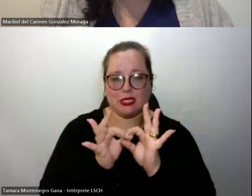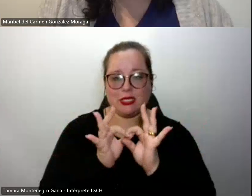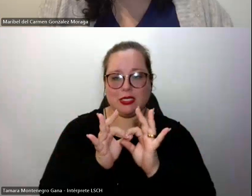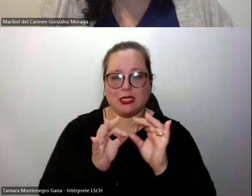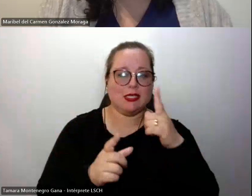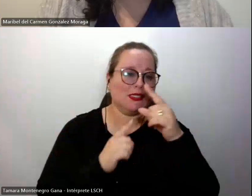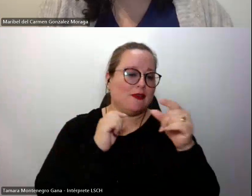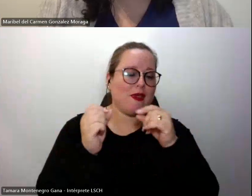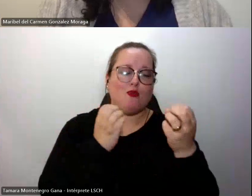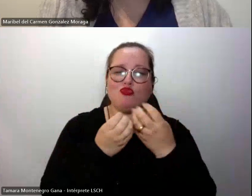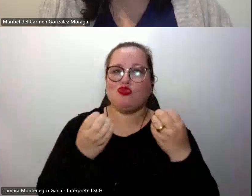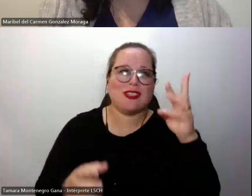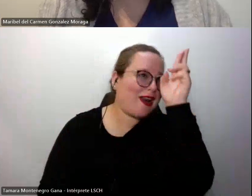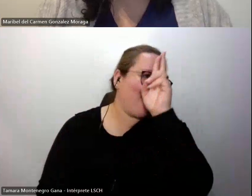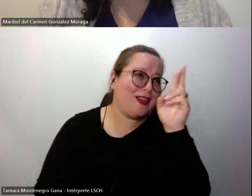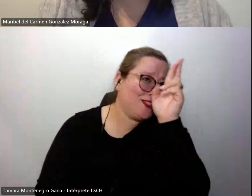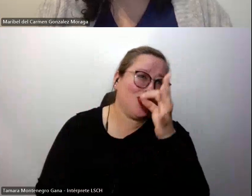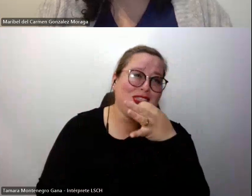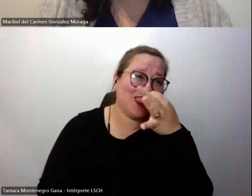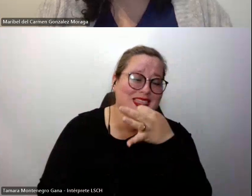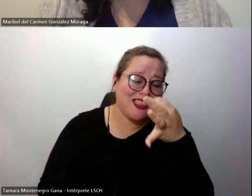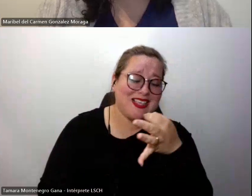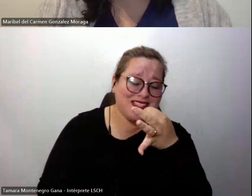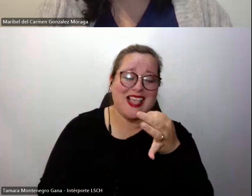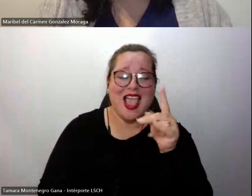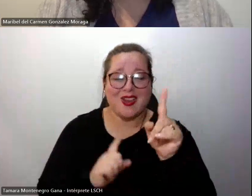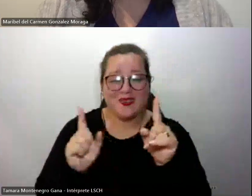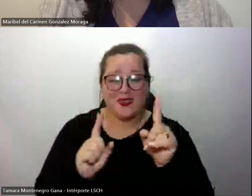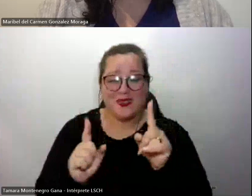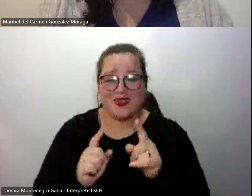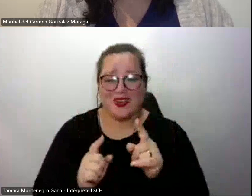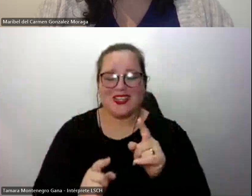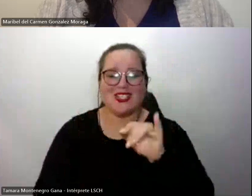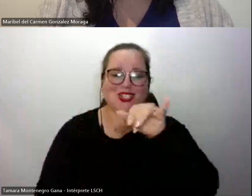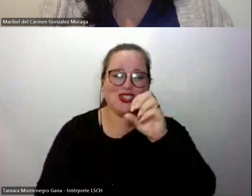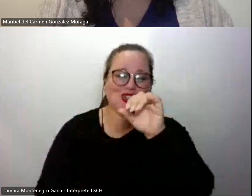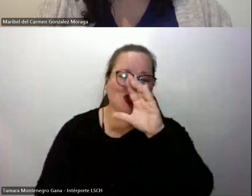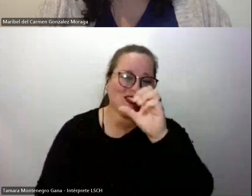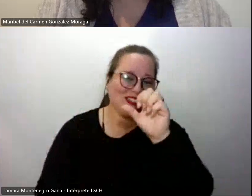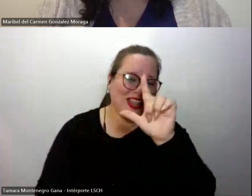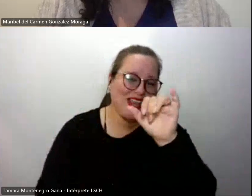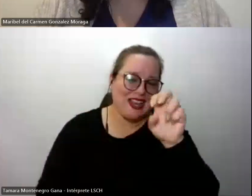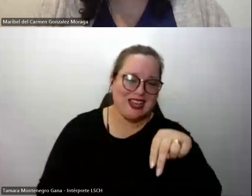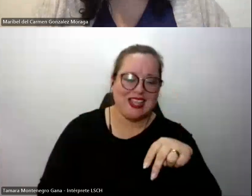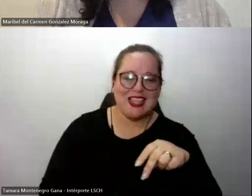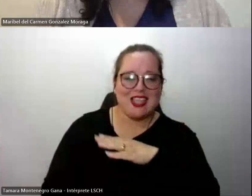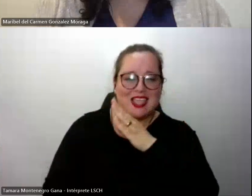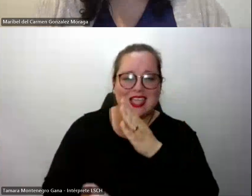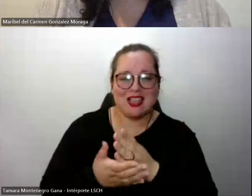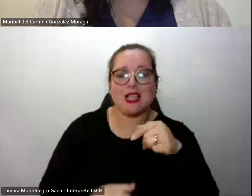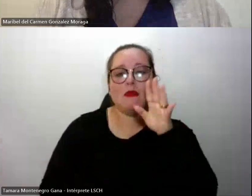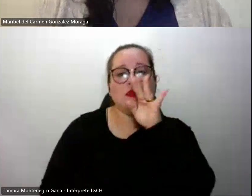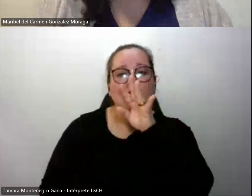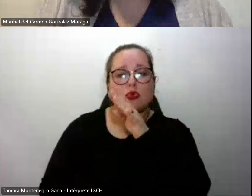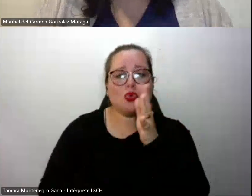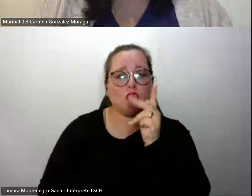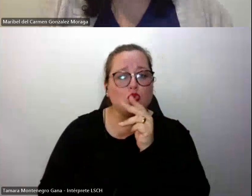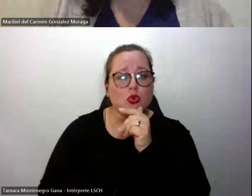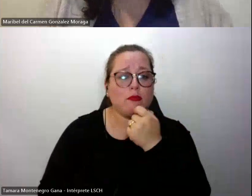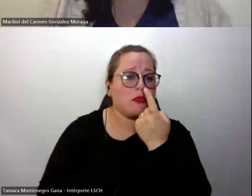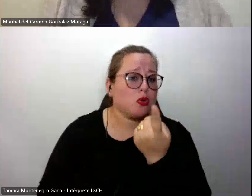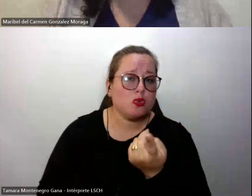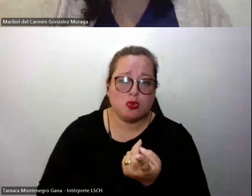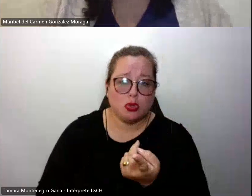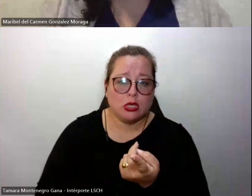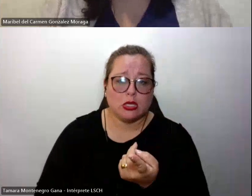mucha reflexión, nos dice Jocelyn, y hasta en este minuto no hay